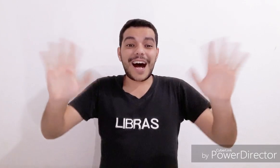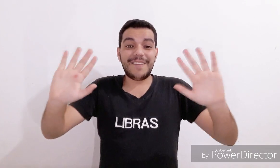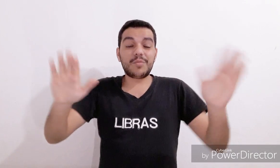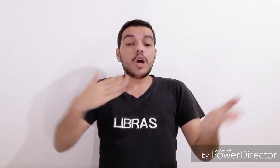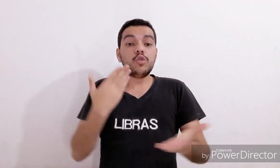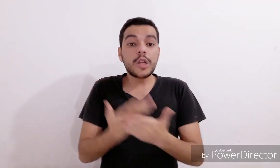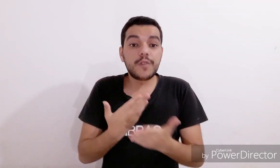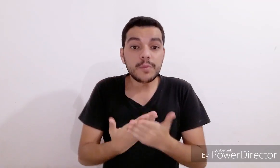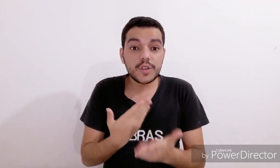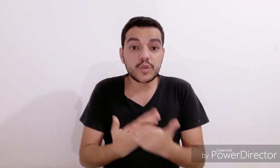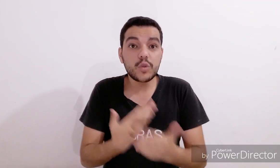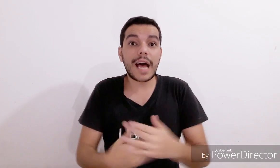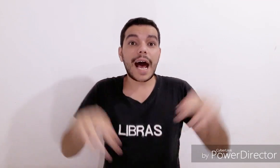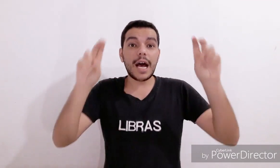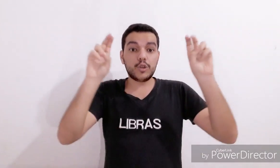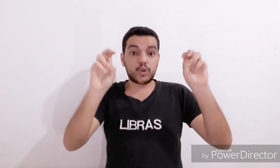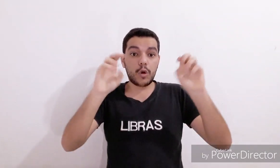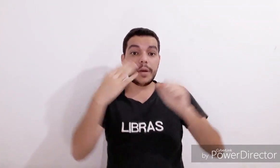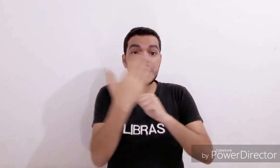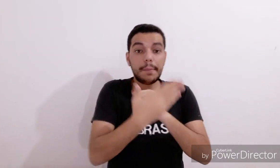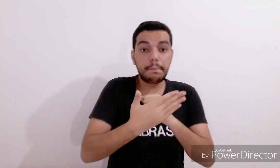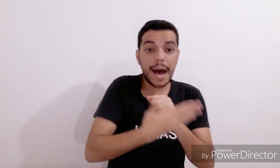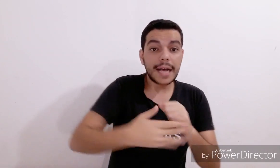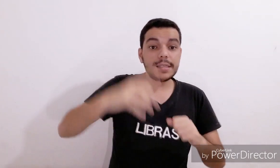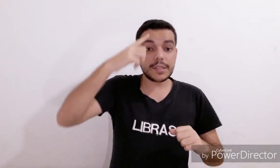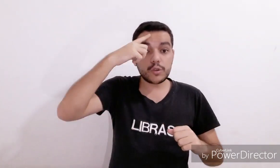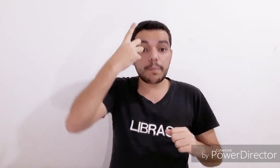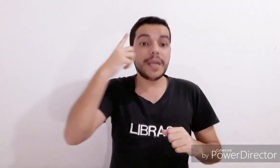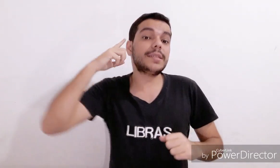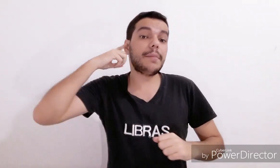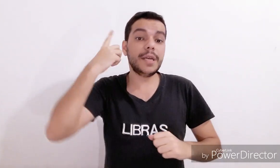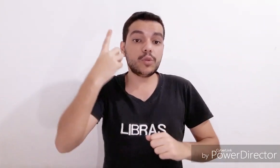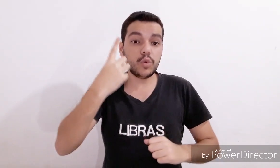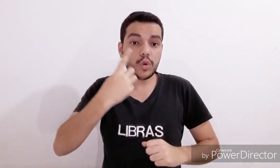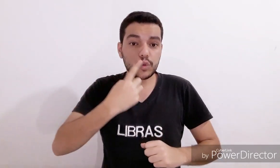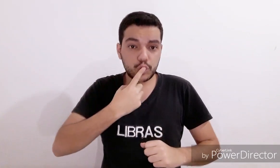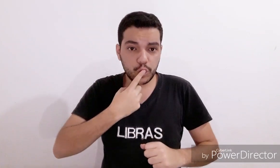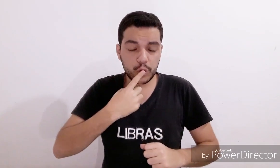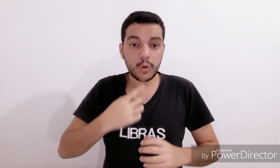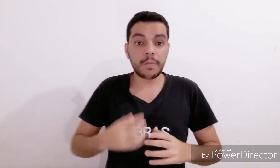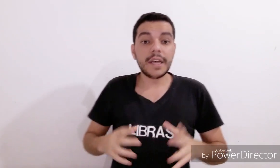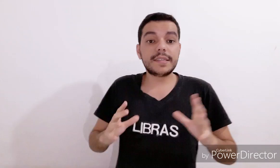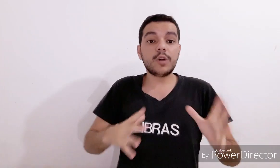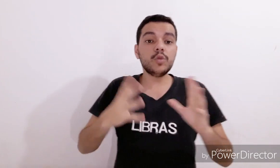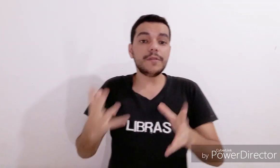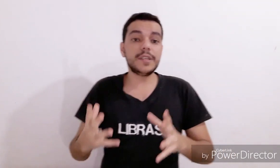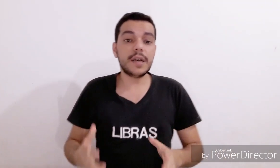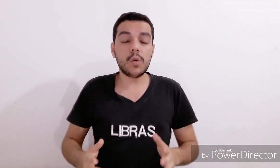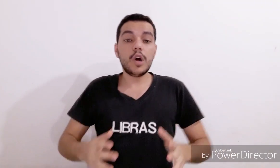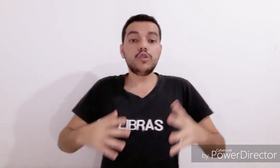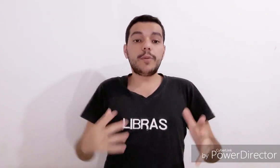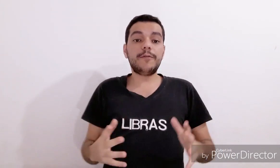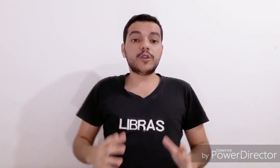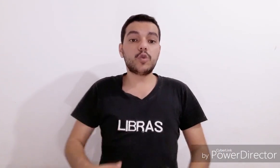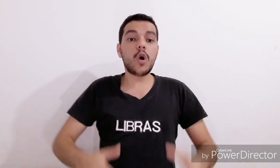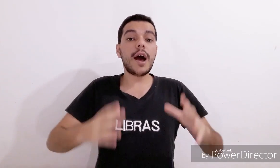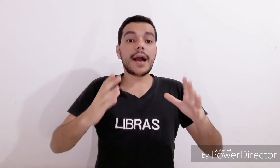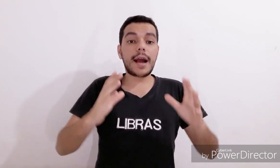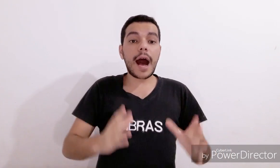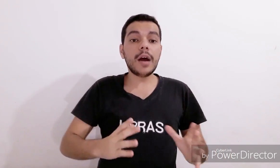Olá! Nós vamos estudar sobre bases do pensamento surdo, segundo a visão do professor